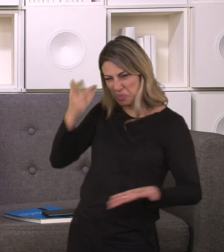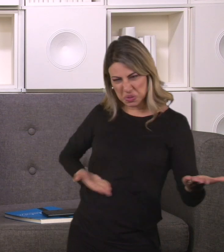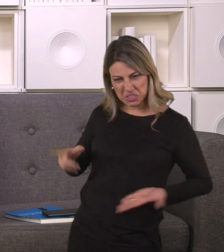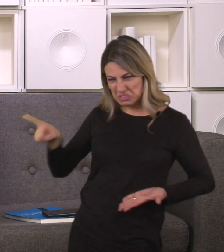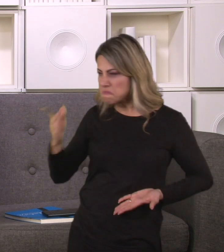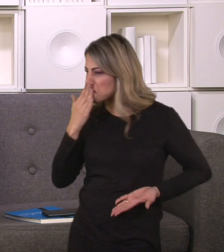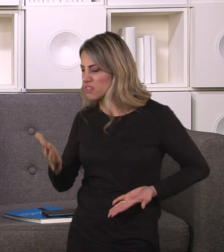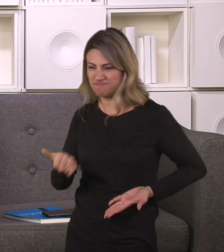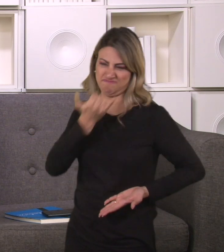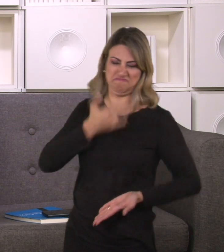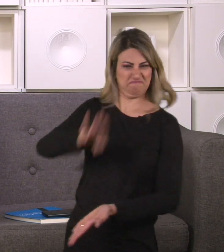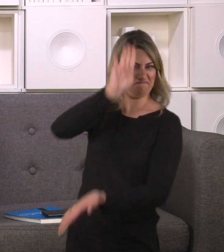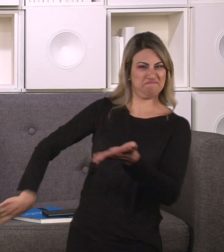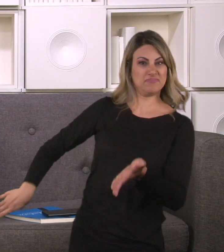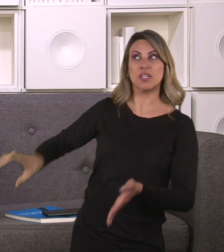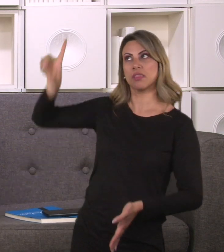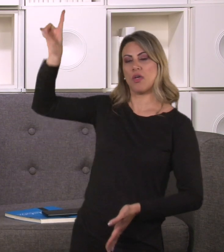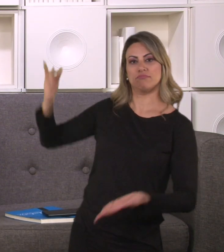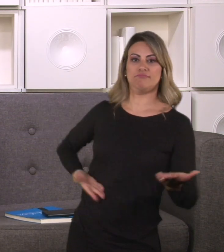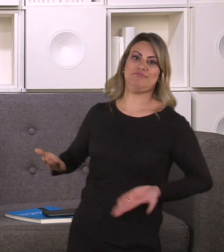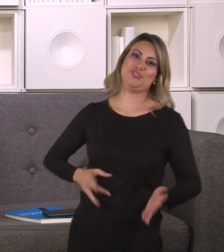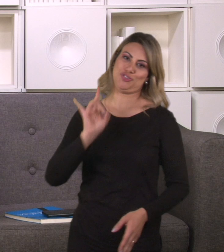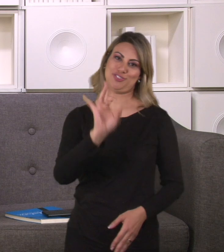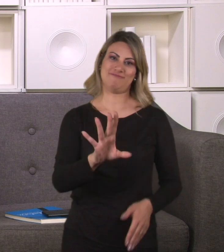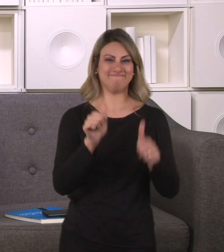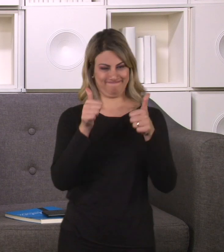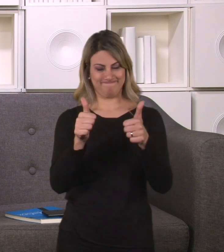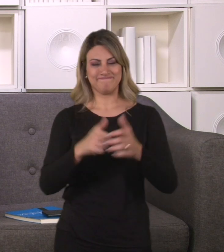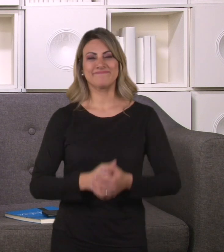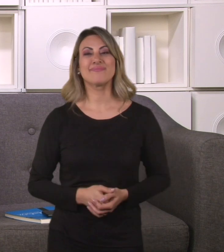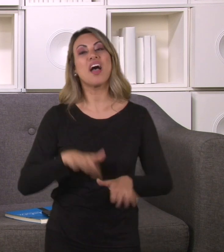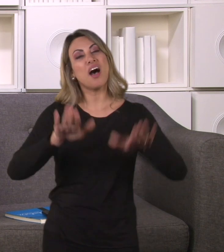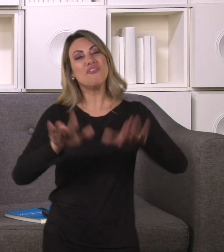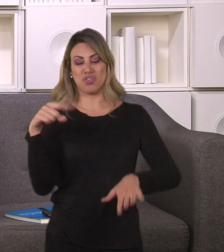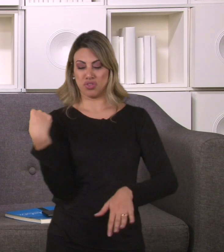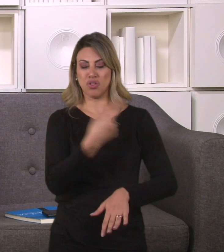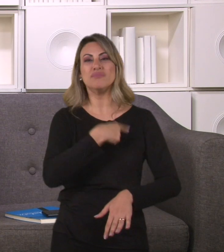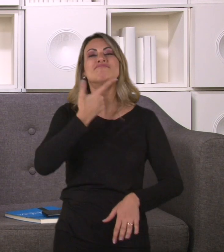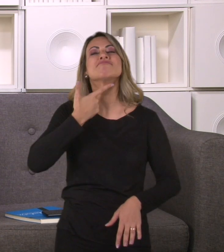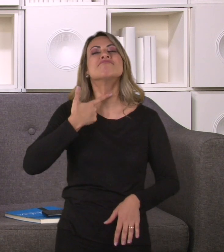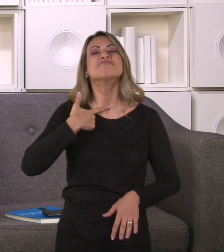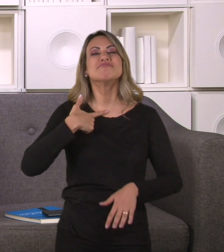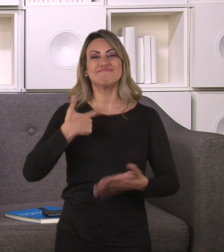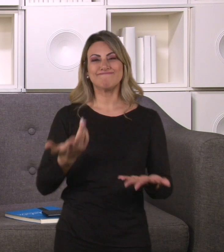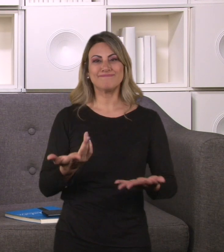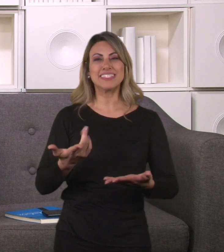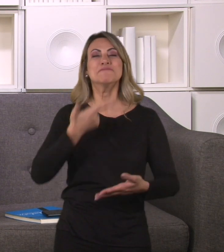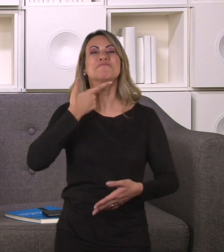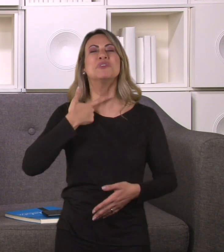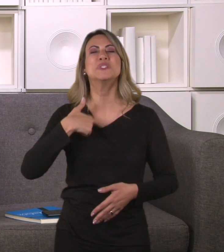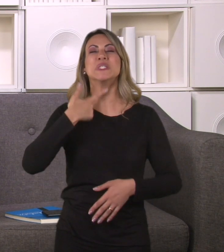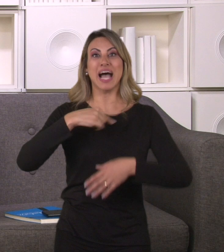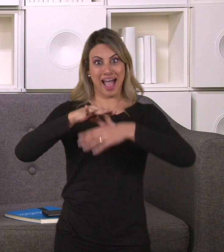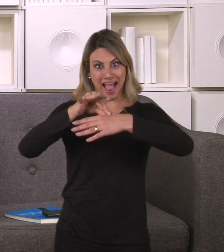está no céu. Então a maneira da gente lidar com os nossos desejos é submetendo os nossos desejos, por mais